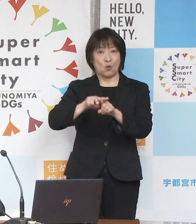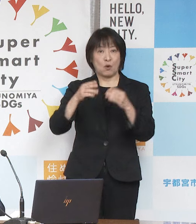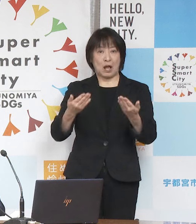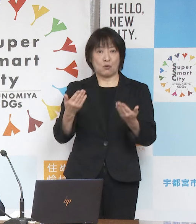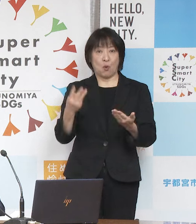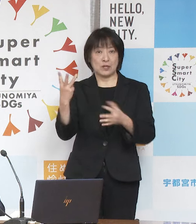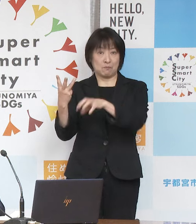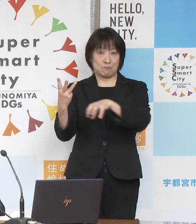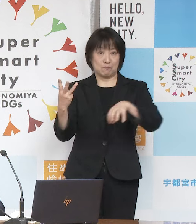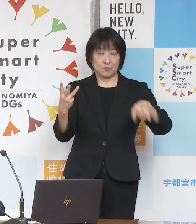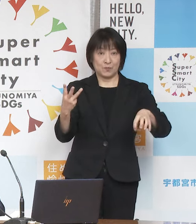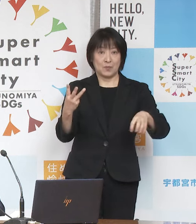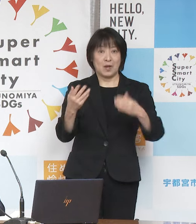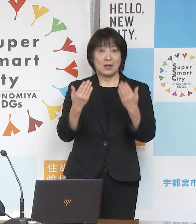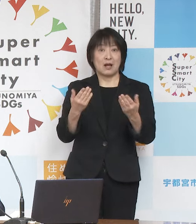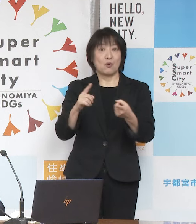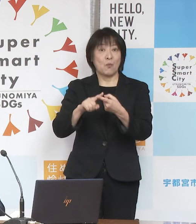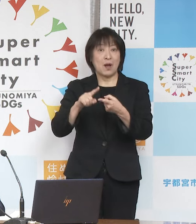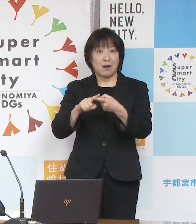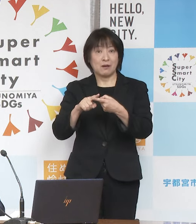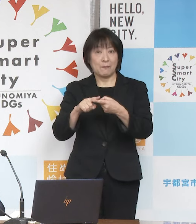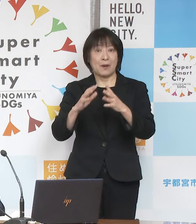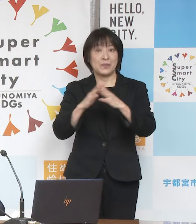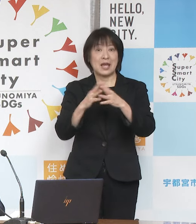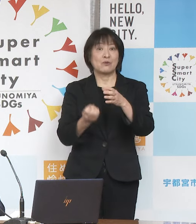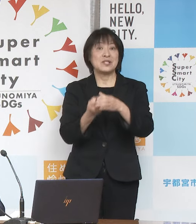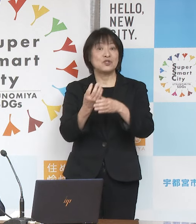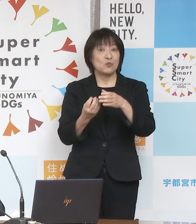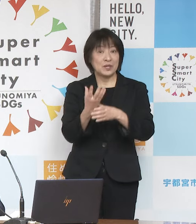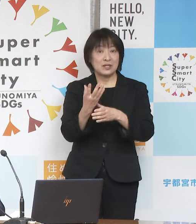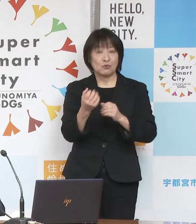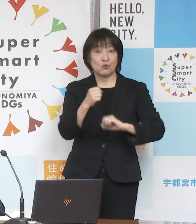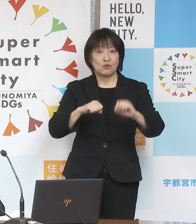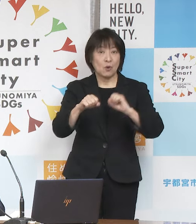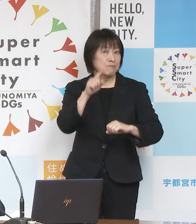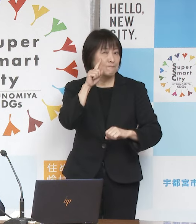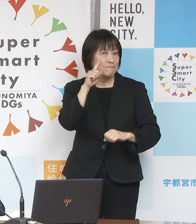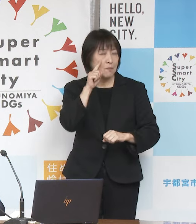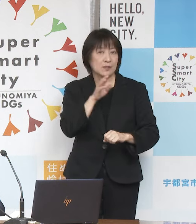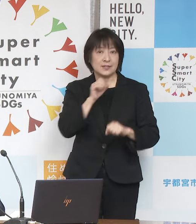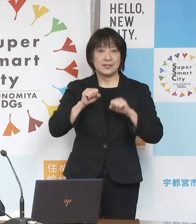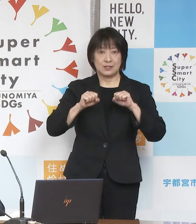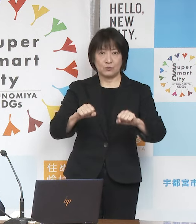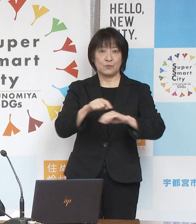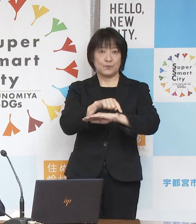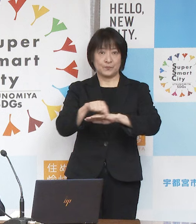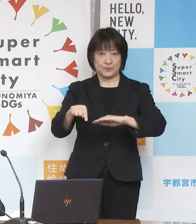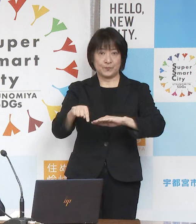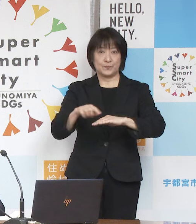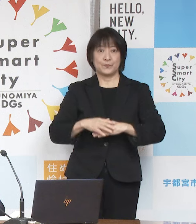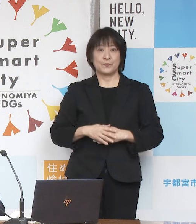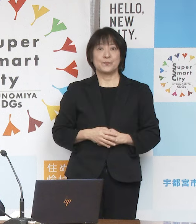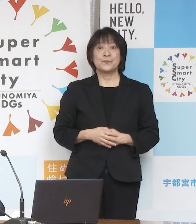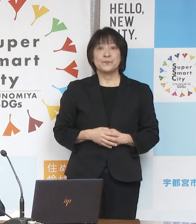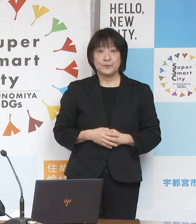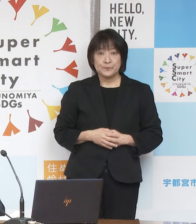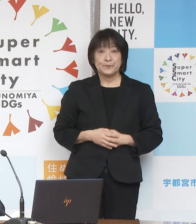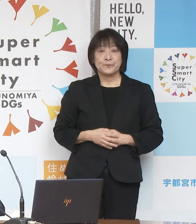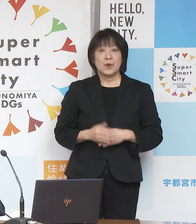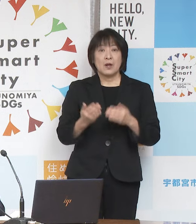て学校晩宮の泉の取り組みを思考的に実施いたします